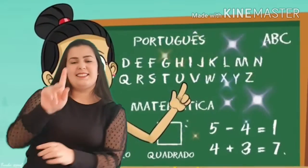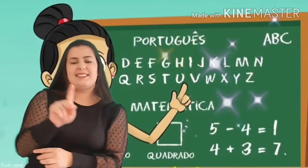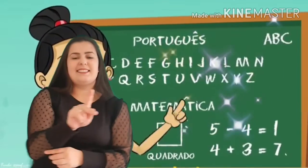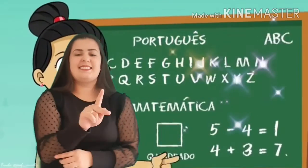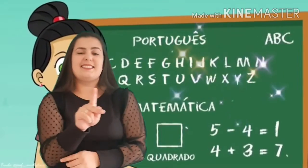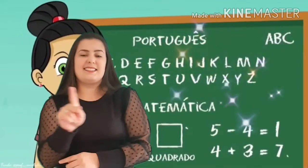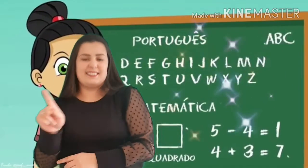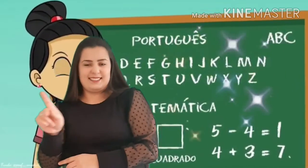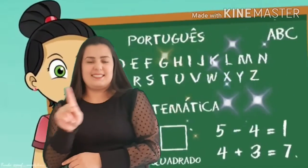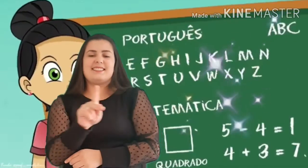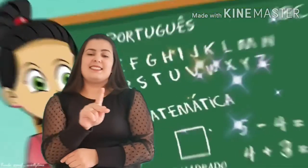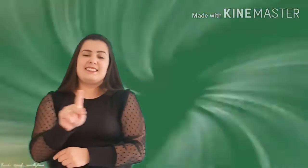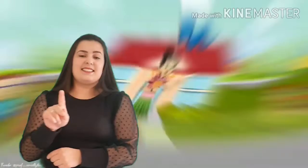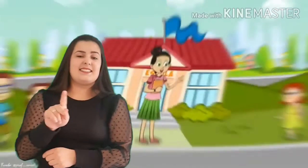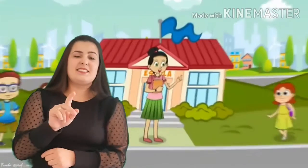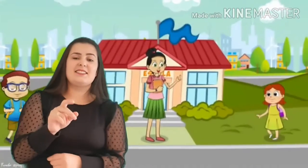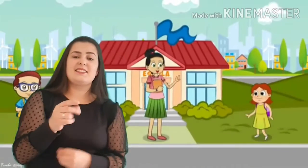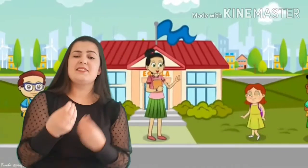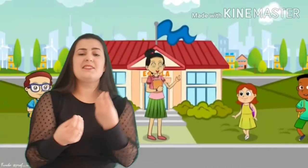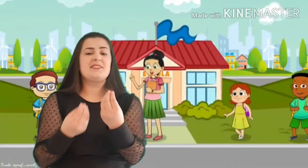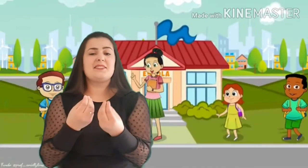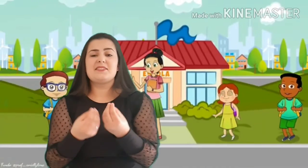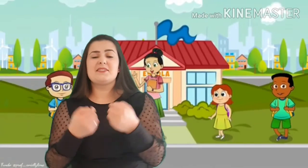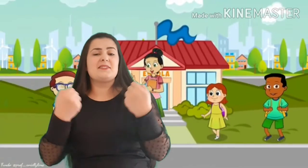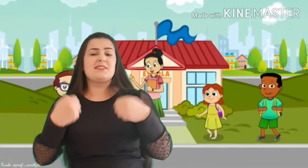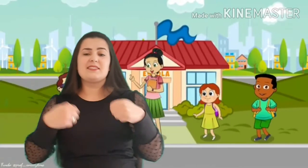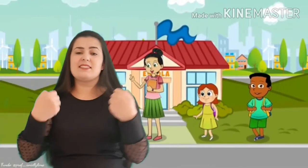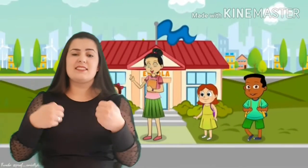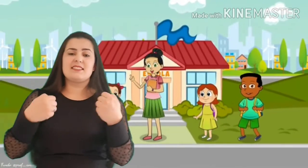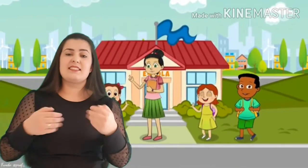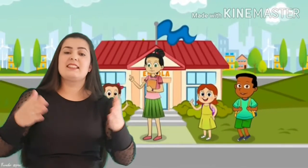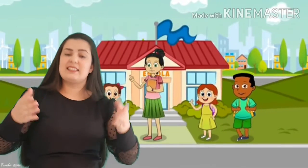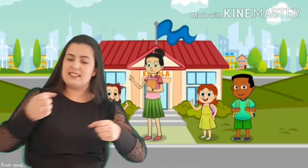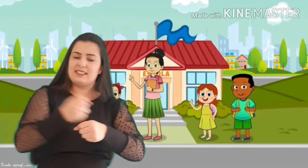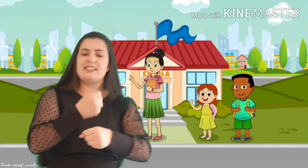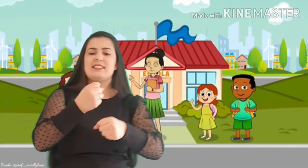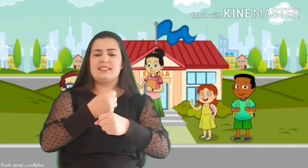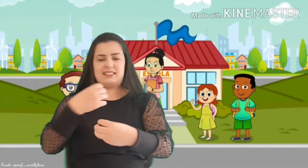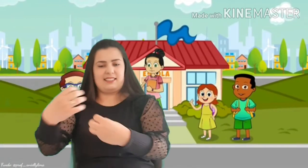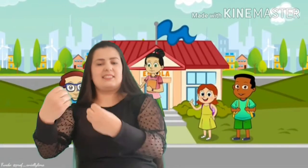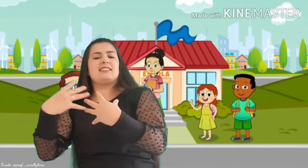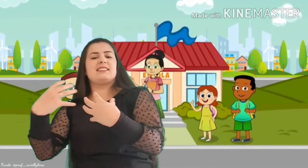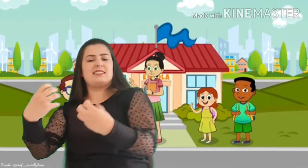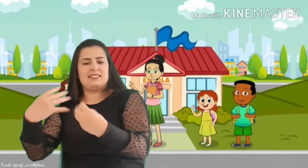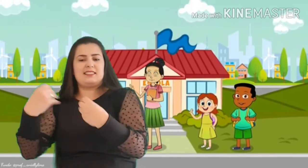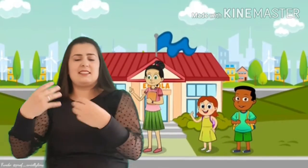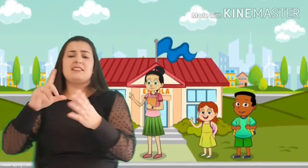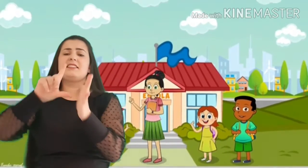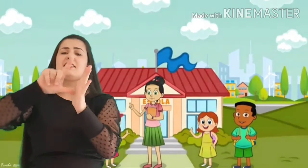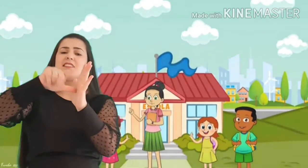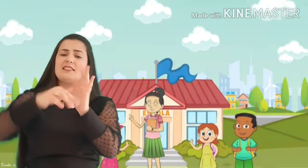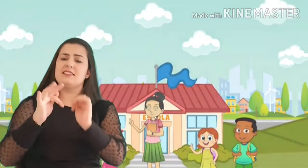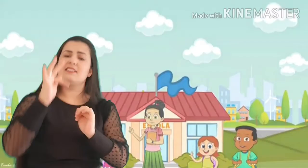Professora, o que é que tem que ser assim? Num ano me ensina tudo e no